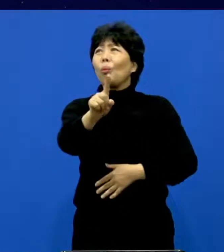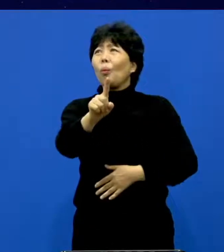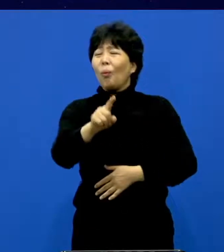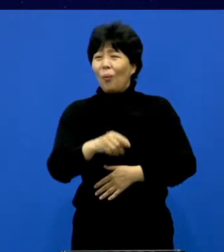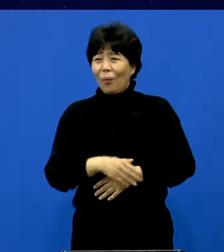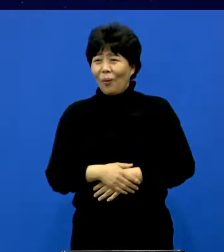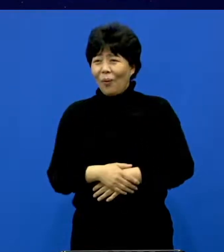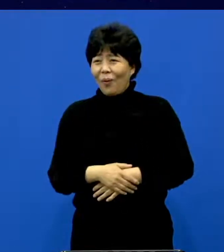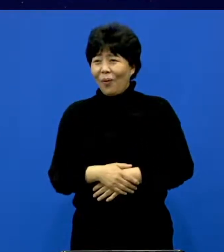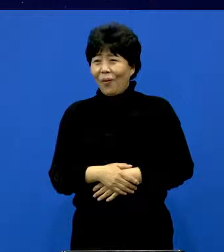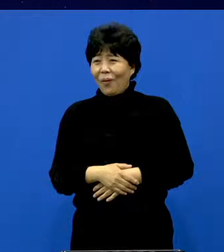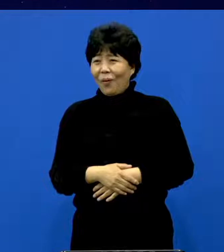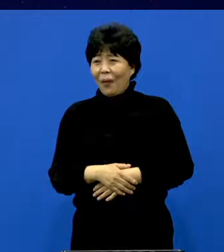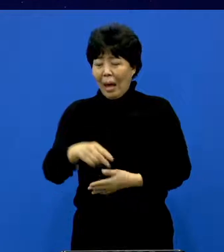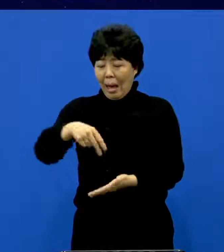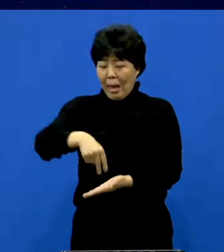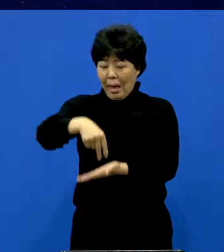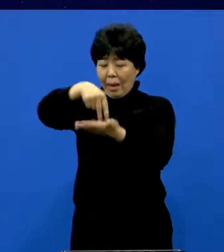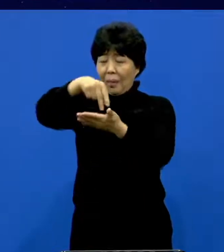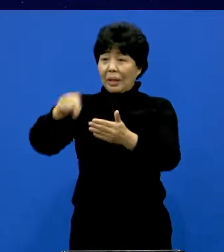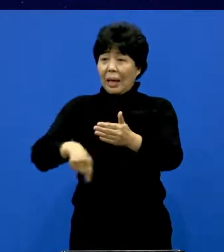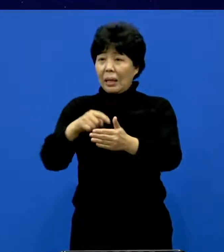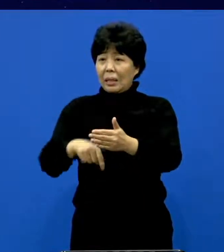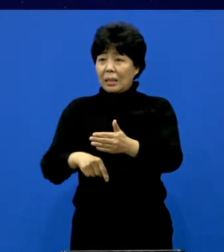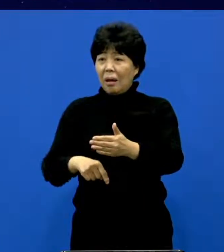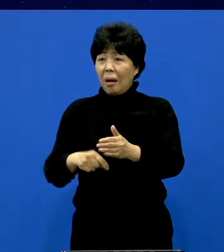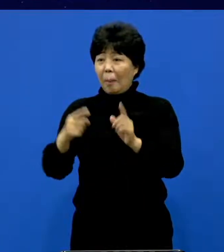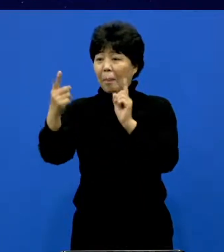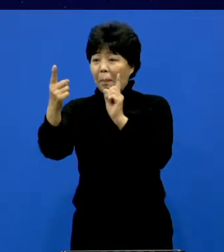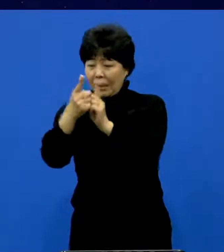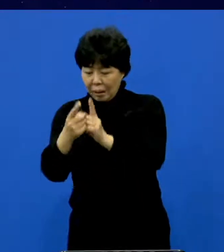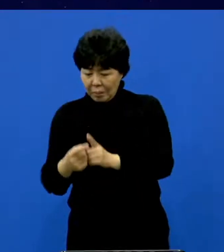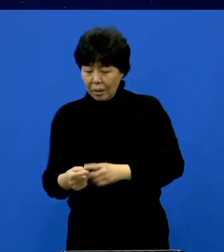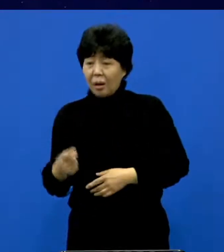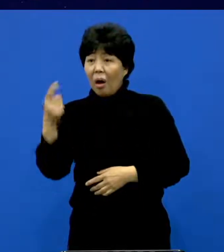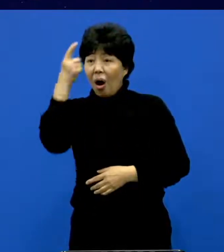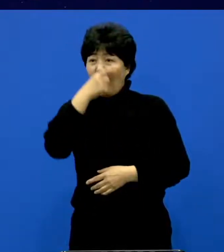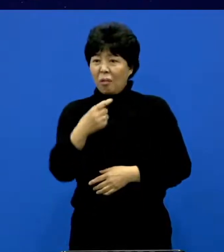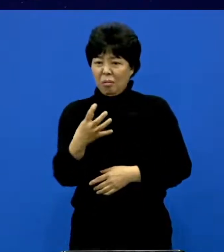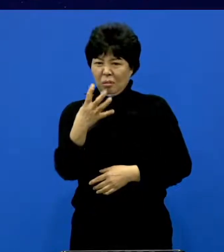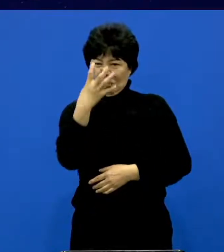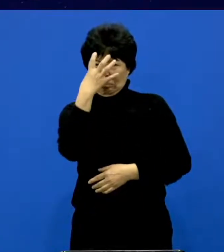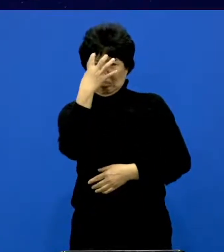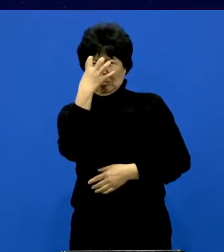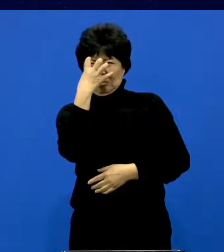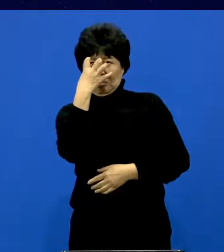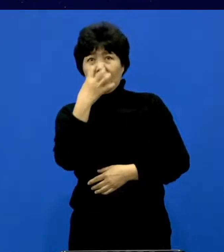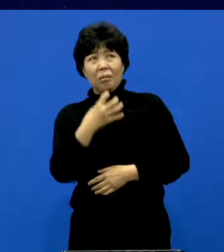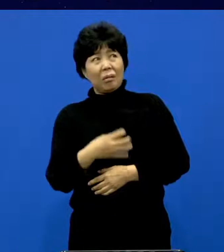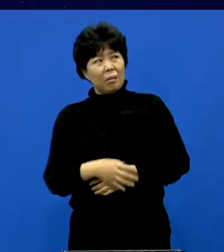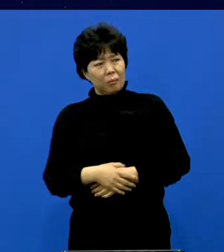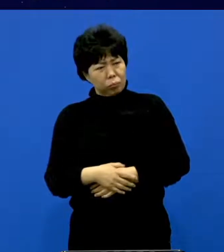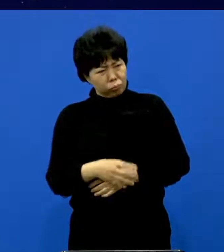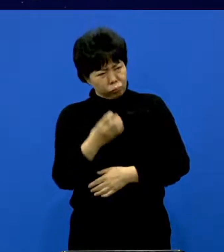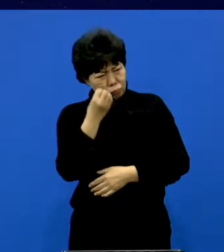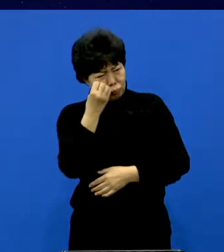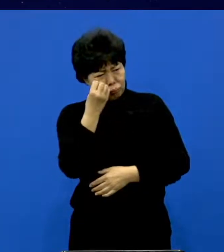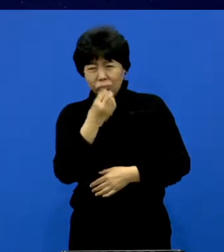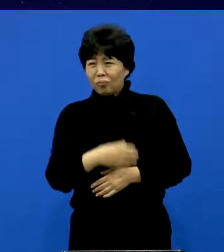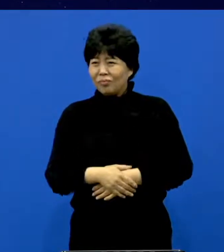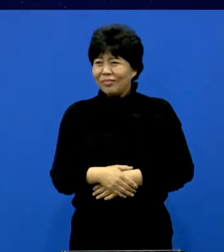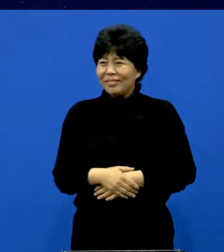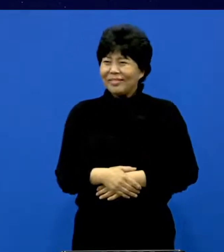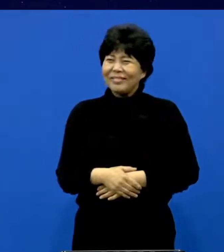얼굴도 막 엘리베이터에서 만나면 사납고 막 이러면 어떻게 해요? 왜 다니지? 여러분, 우리가 전해야 할 메시지의 핵심이